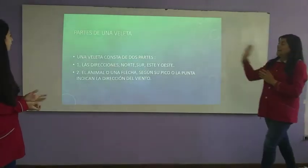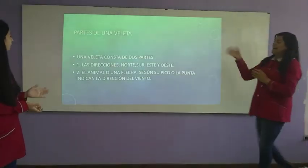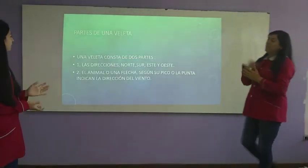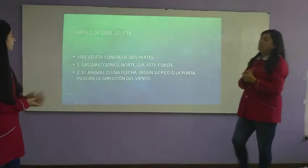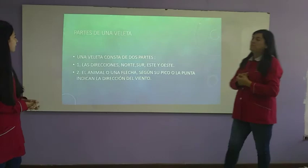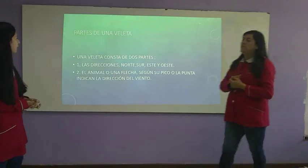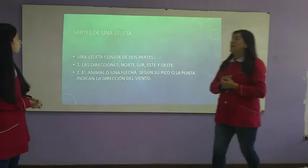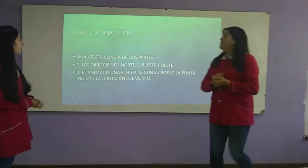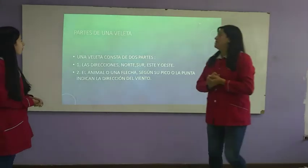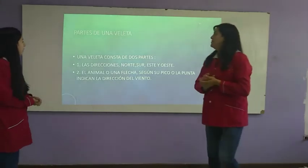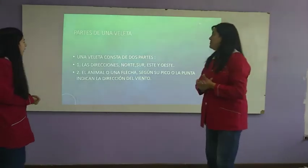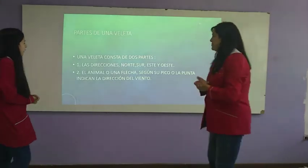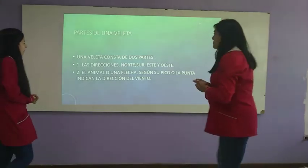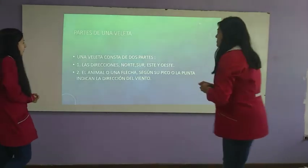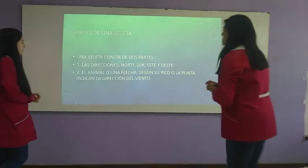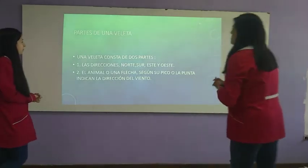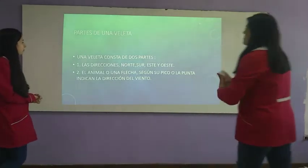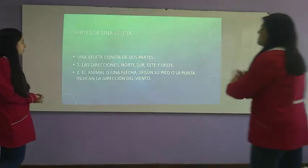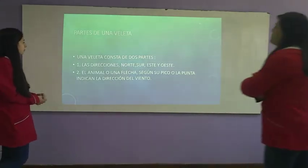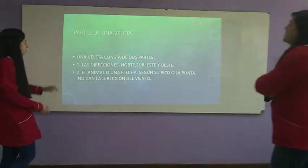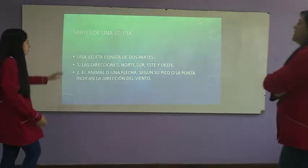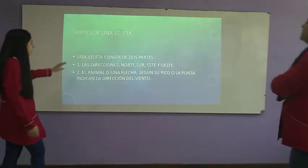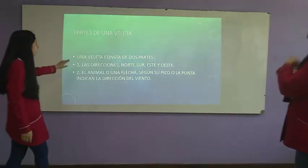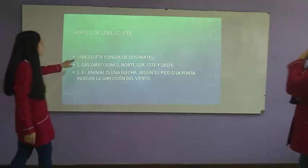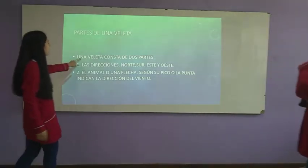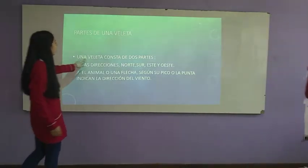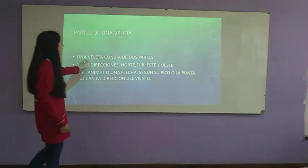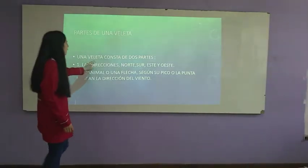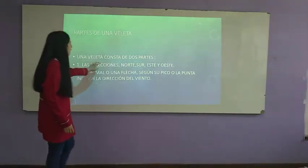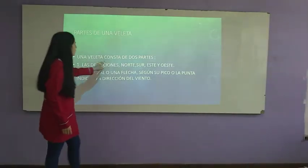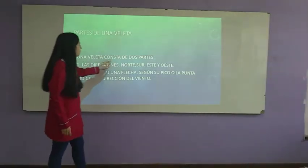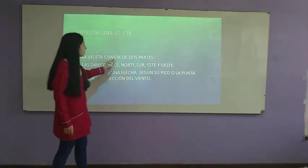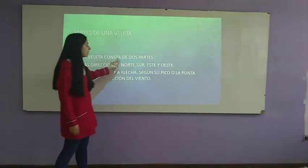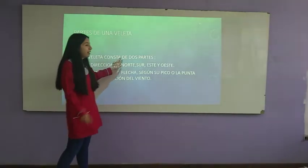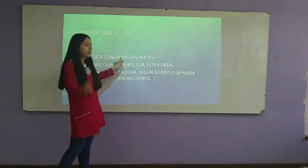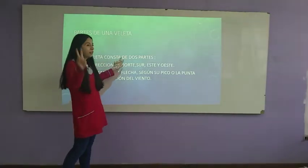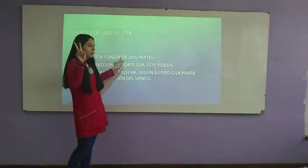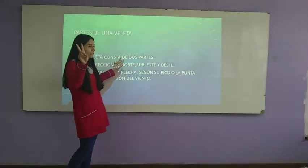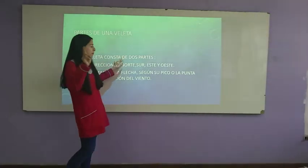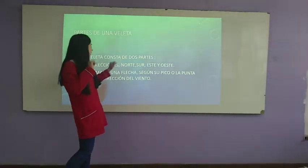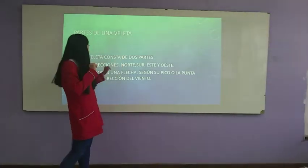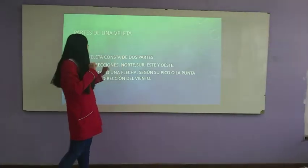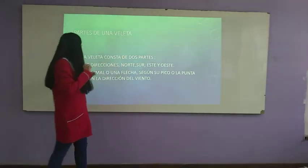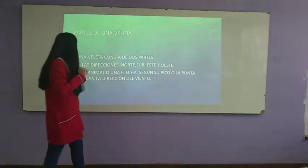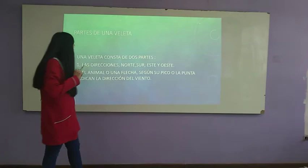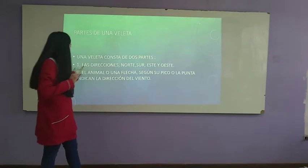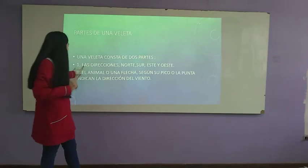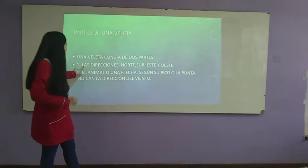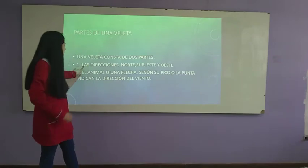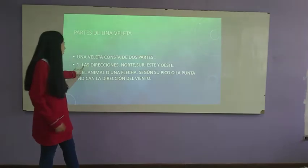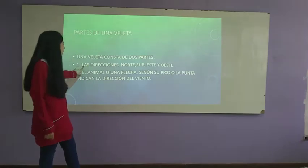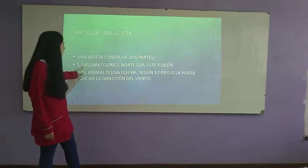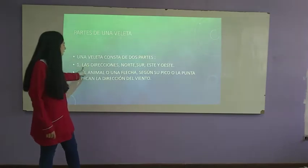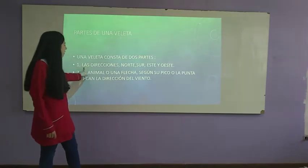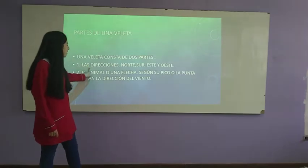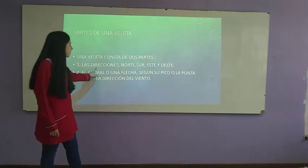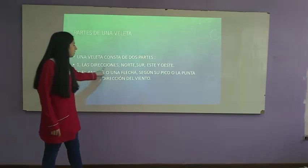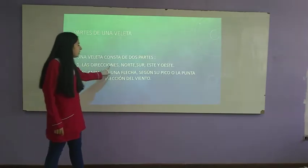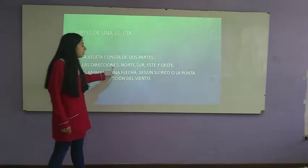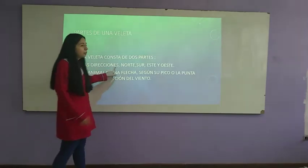Partes de una veleta, ¿cierto? Una veleta consta de dos partes. Exacto. La primera, las direcciones, como te lo